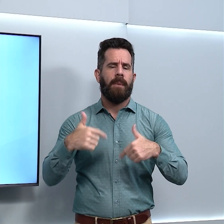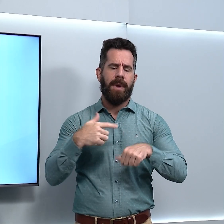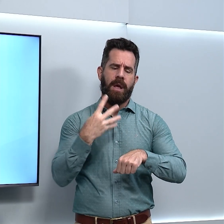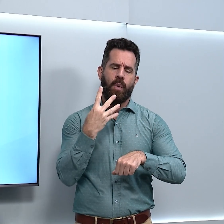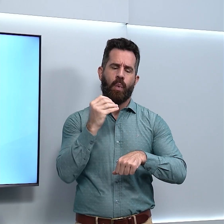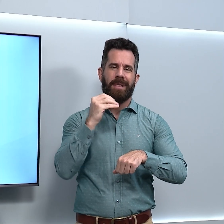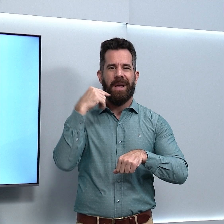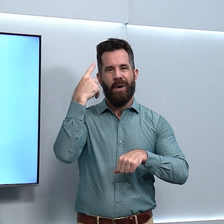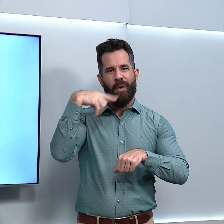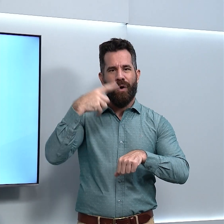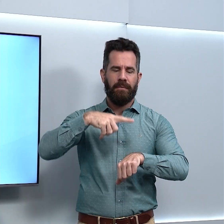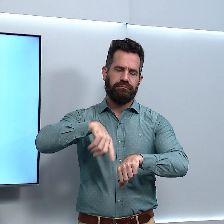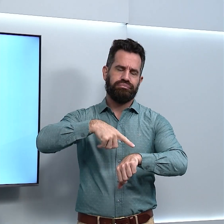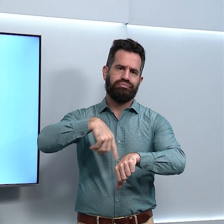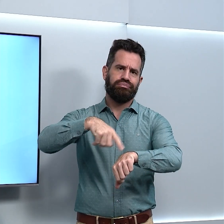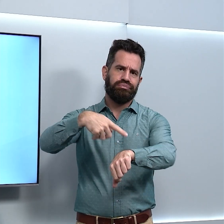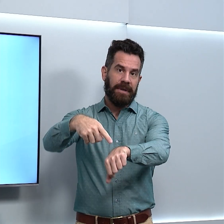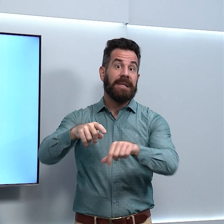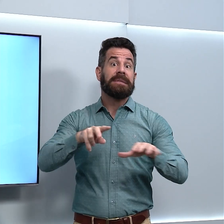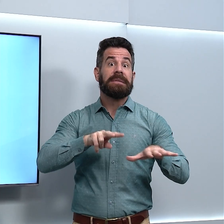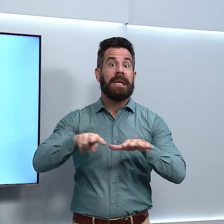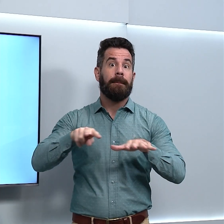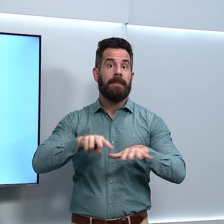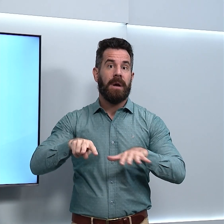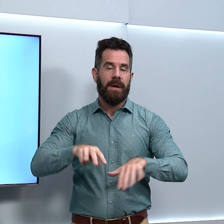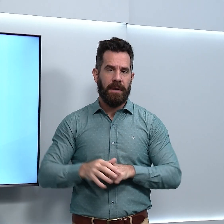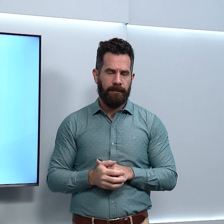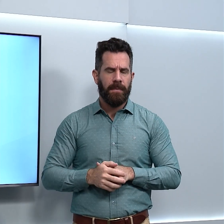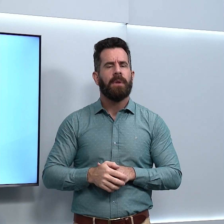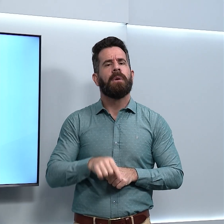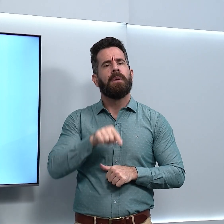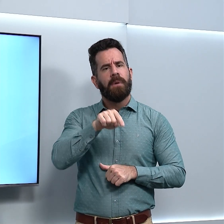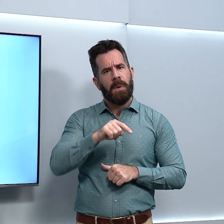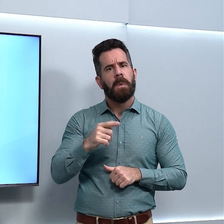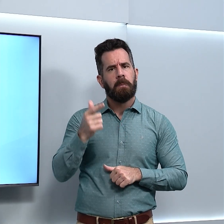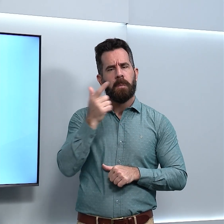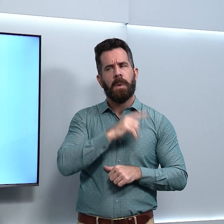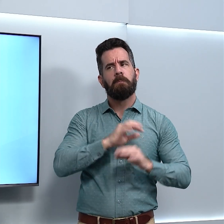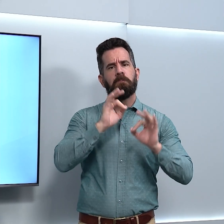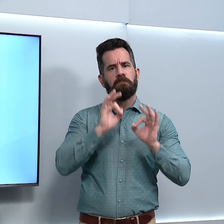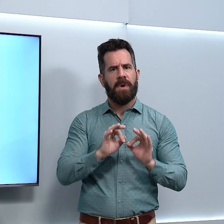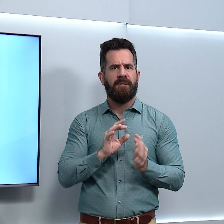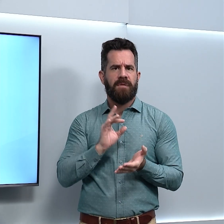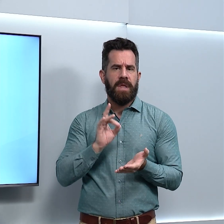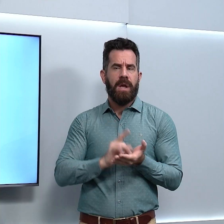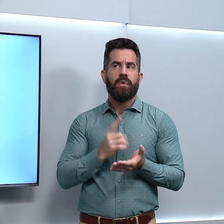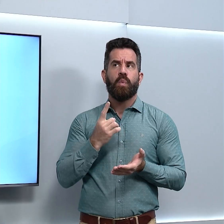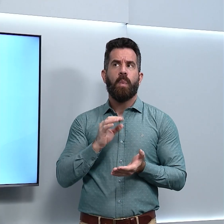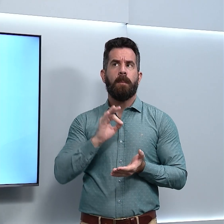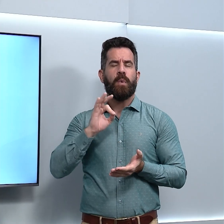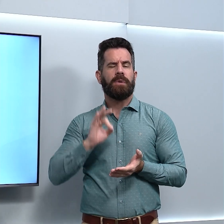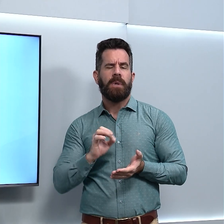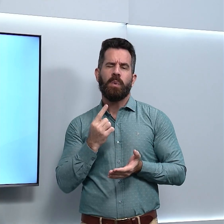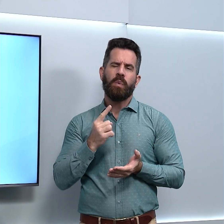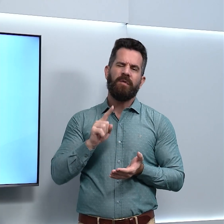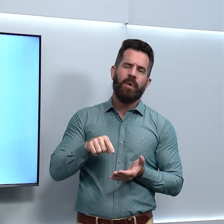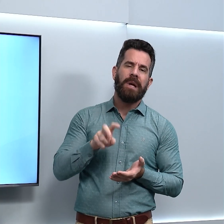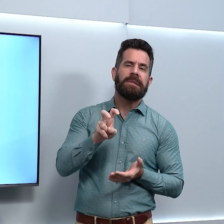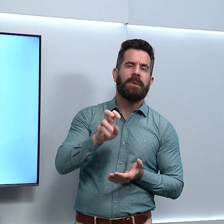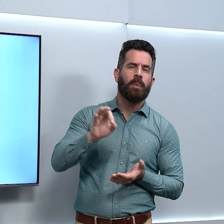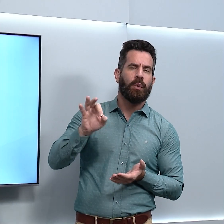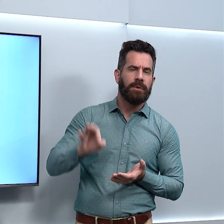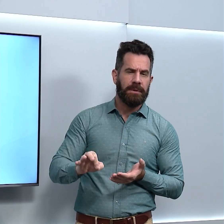40 horas semanais. O percentual representa um ganho real de 1,5% acima